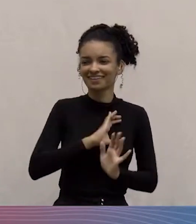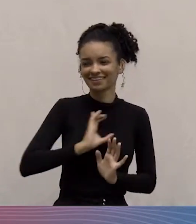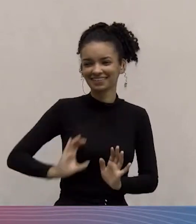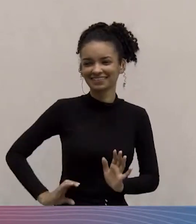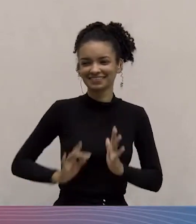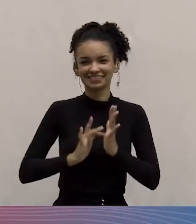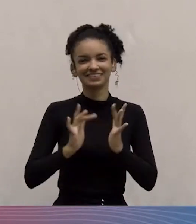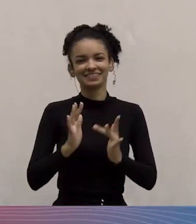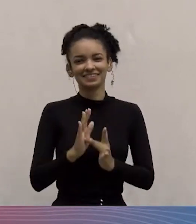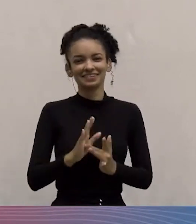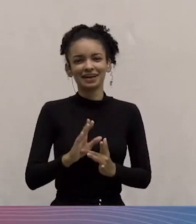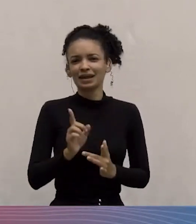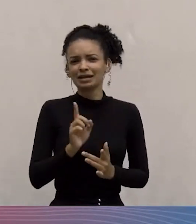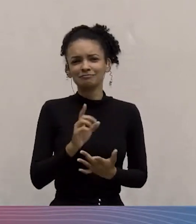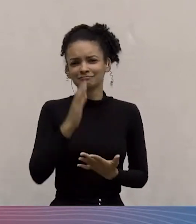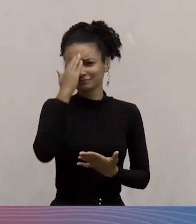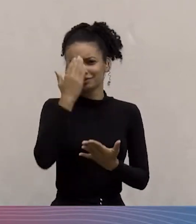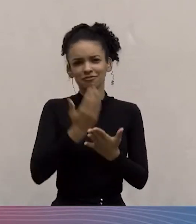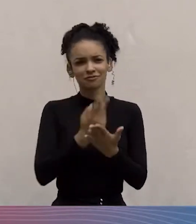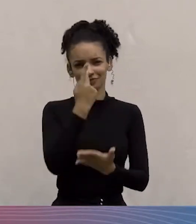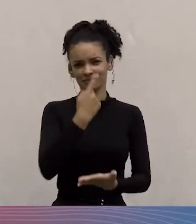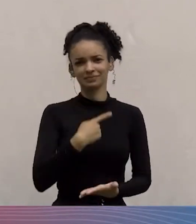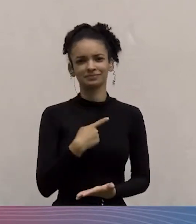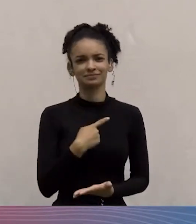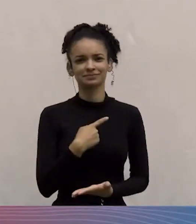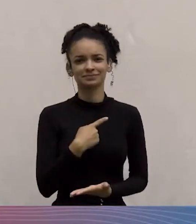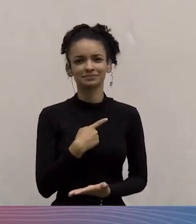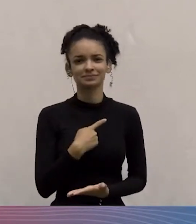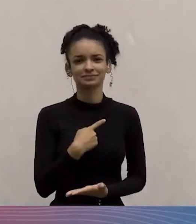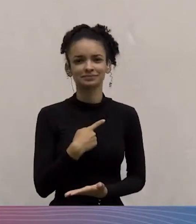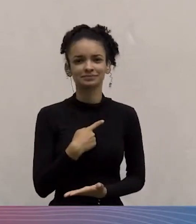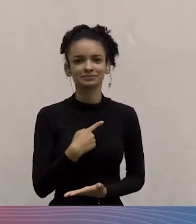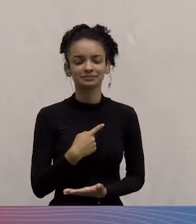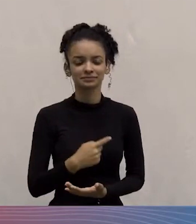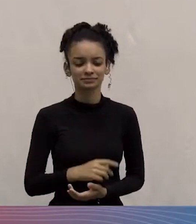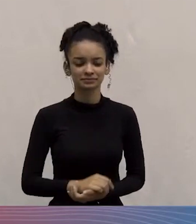E não confiamos na carne.